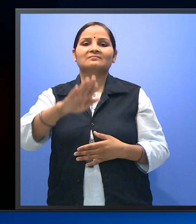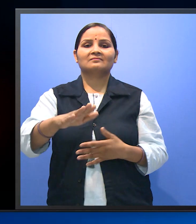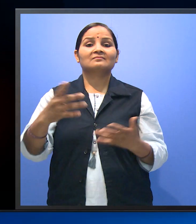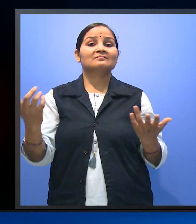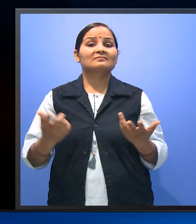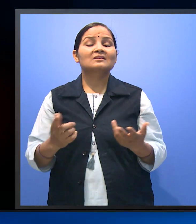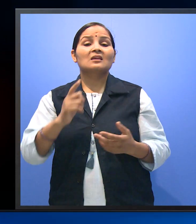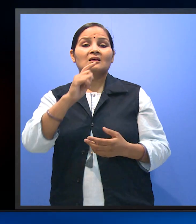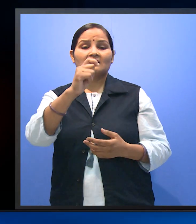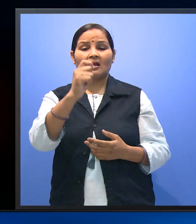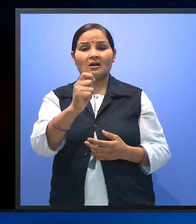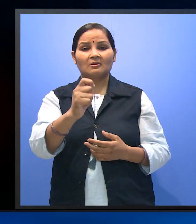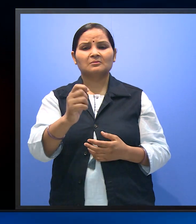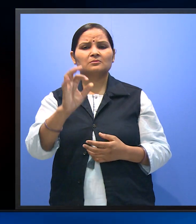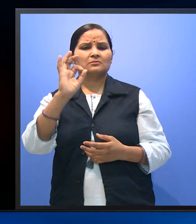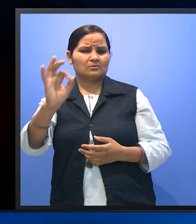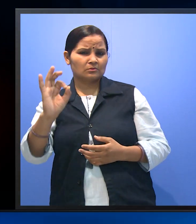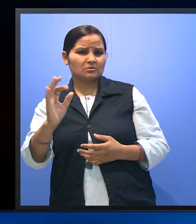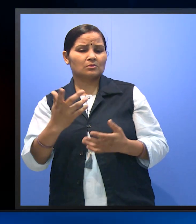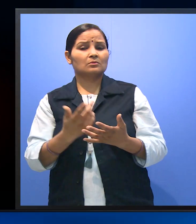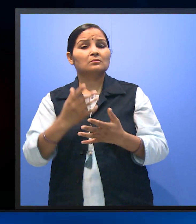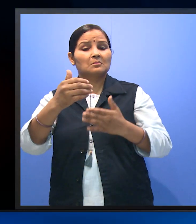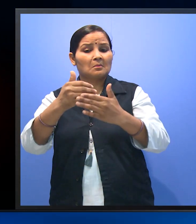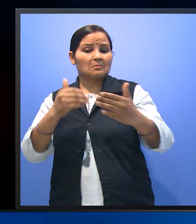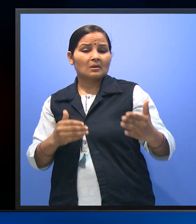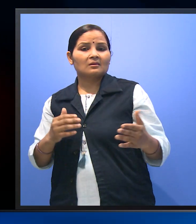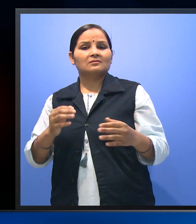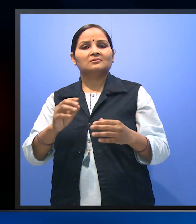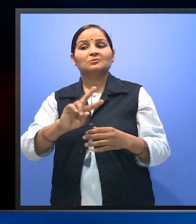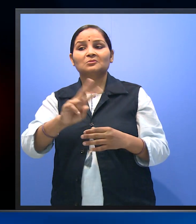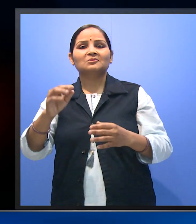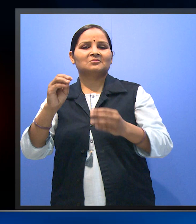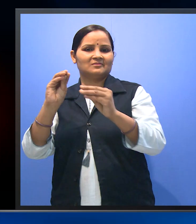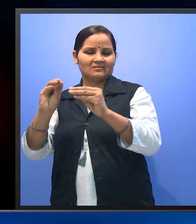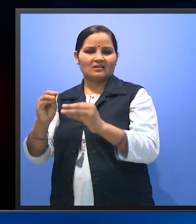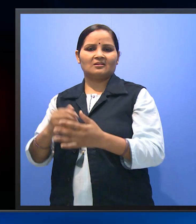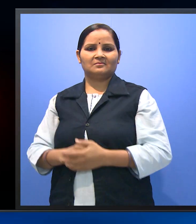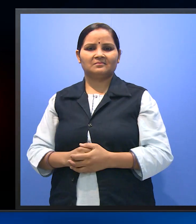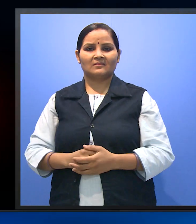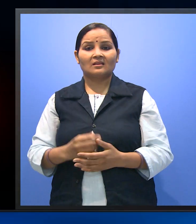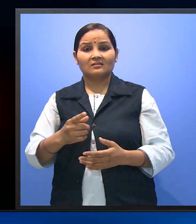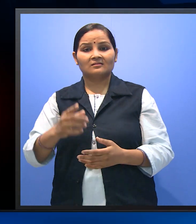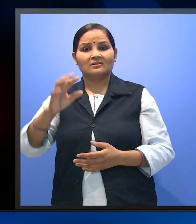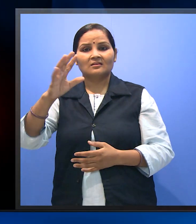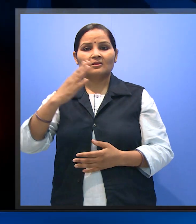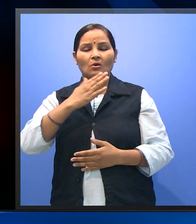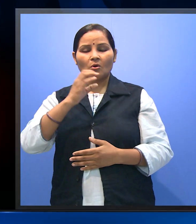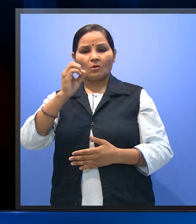हम कर्मों से सर्वश्रेष्ठ बने और दूसरों को भी बनाएं। ओम शांति।